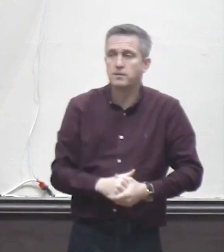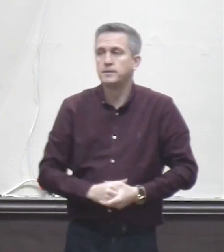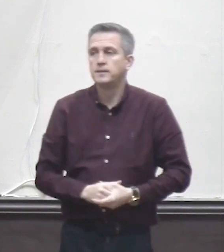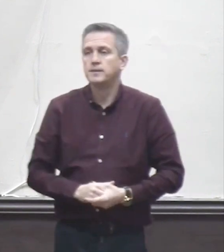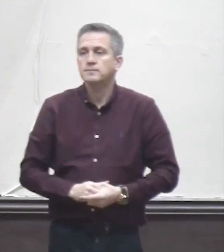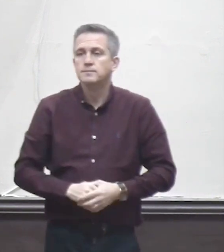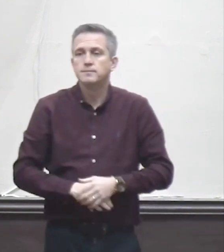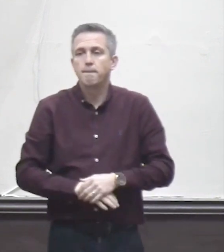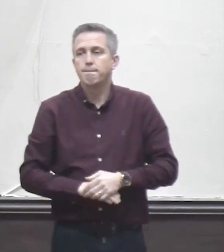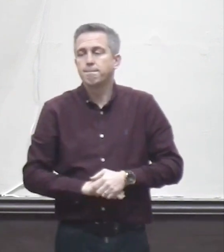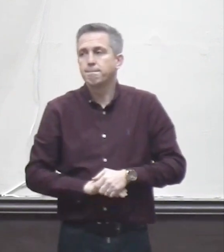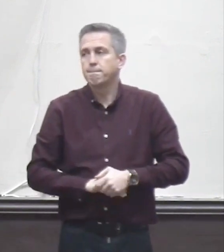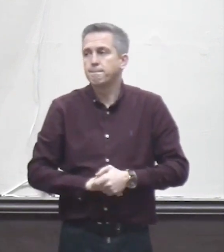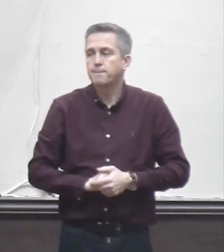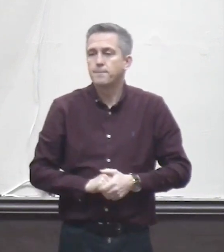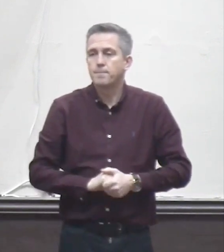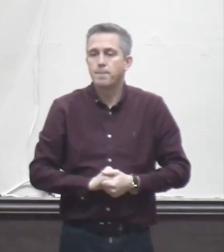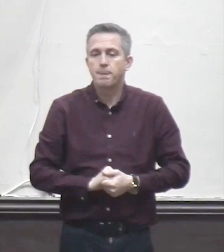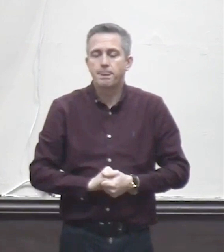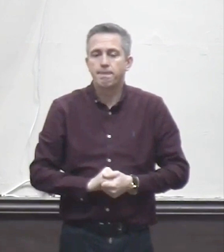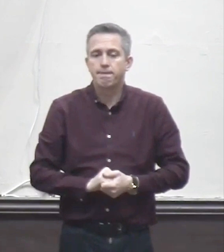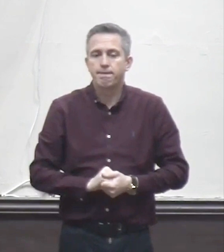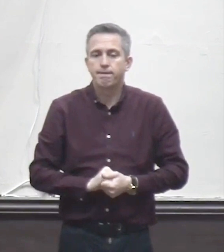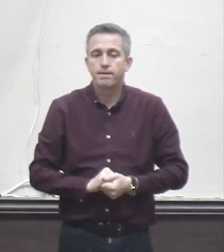دُونِ اللَّهِ. Do you worship